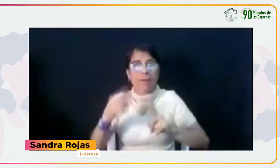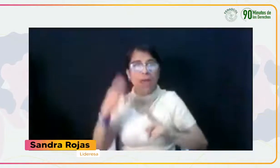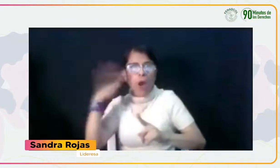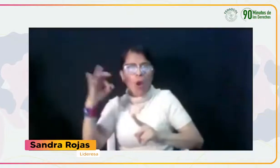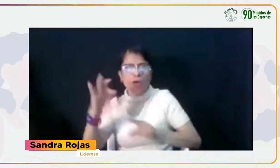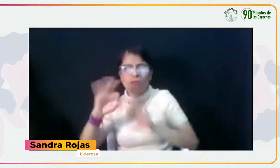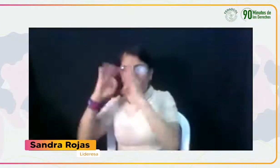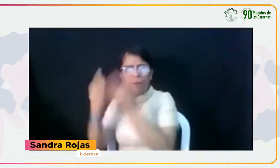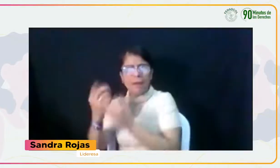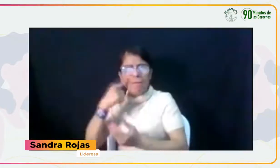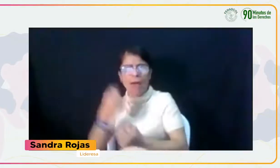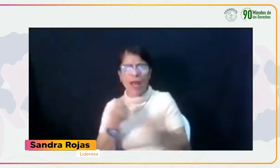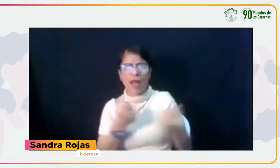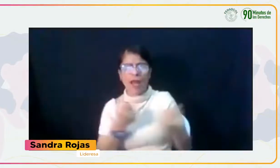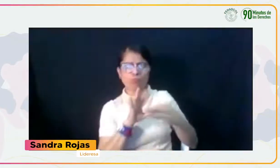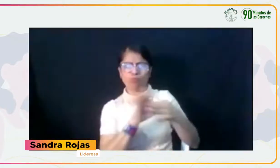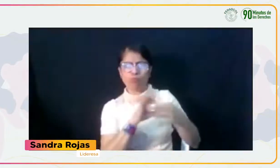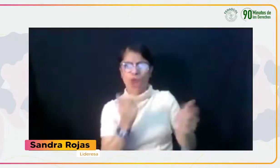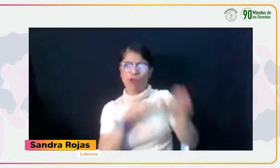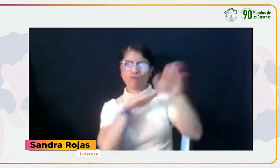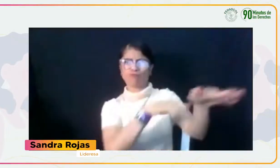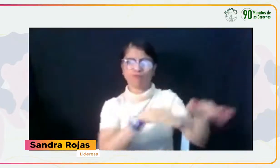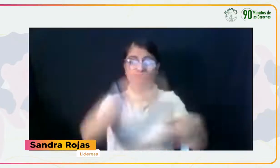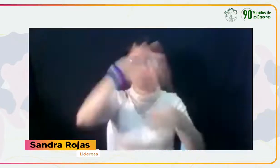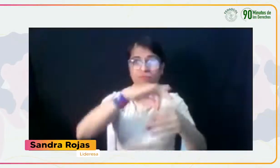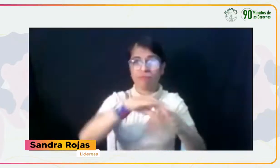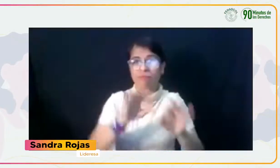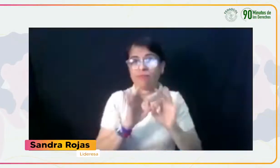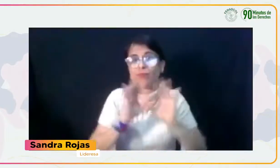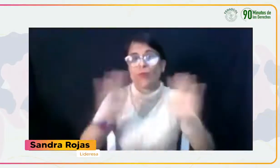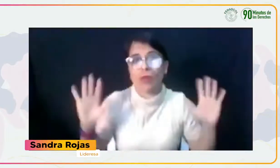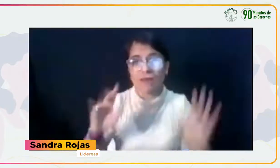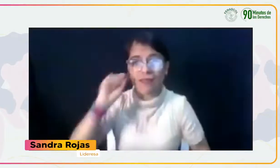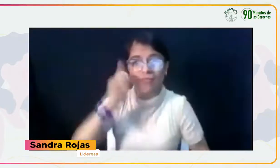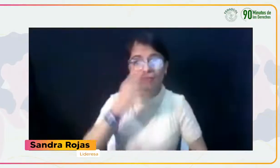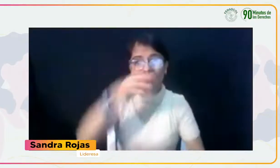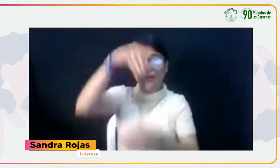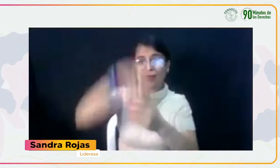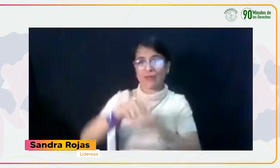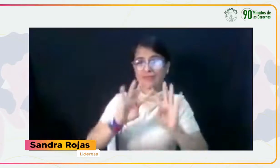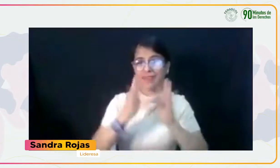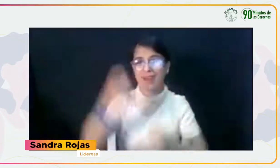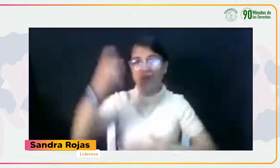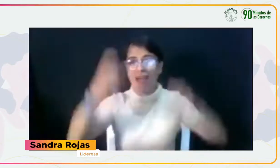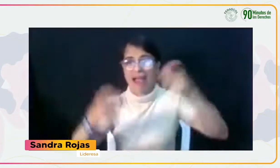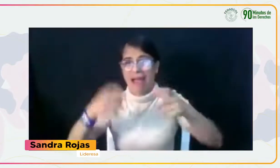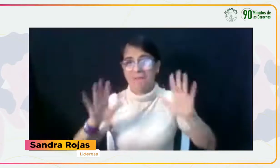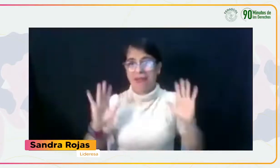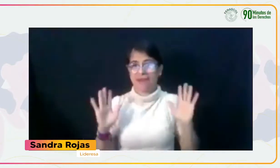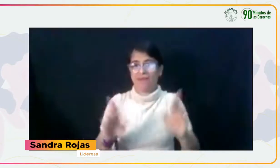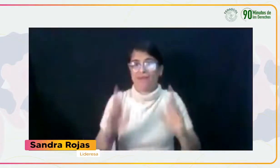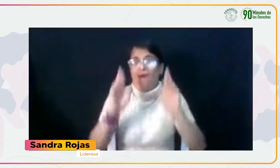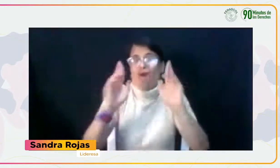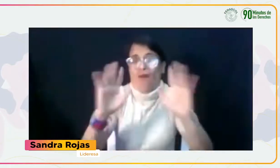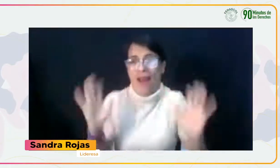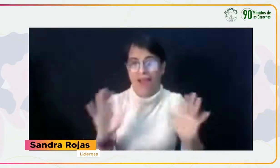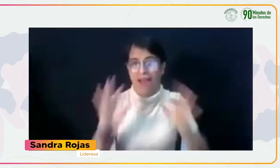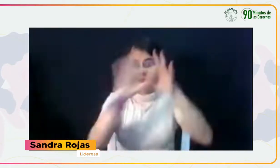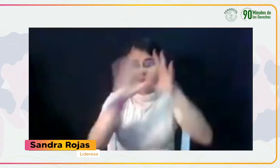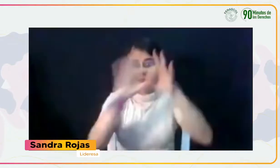hay 500.000 personas sordas por las cuales podamos votar y que aparte tenemos esos aliados que son los familiares y demás y que podrían estar ocupando un